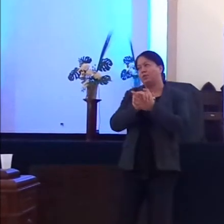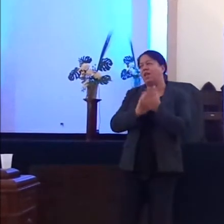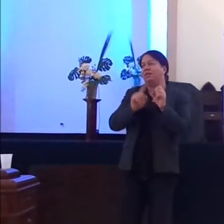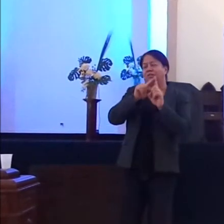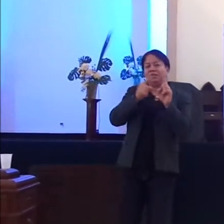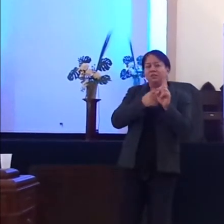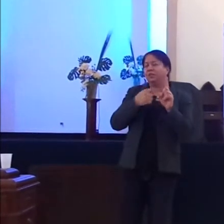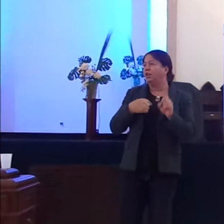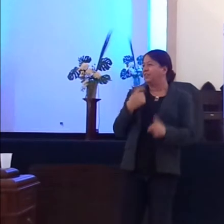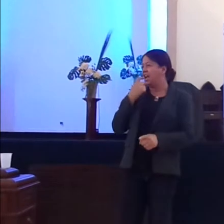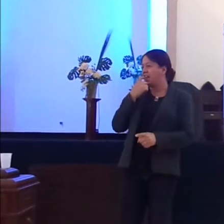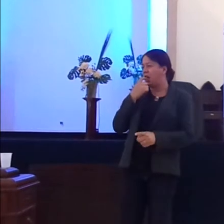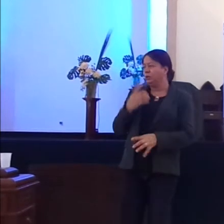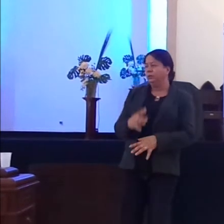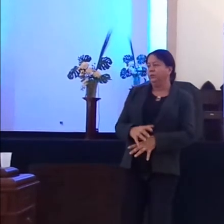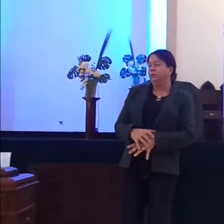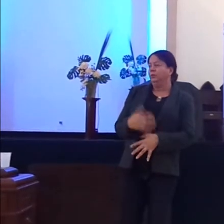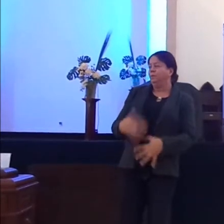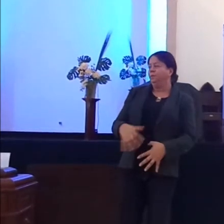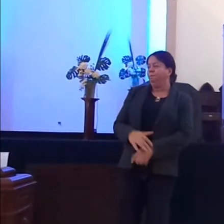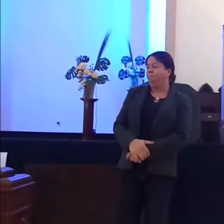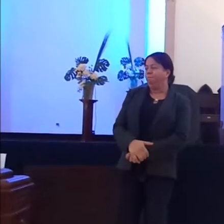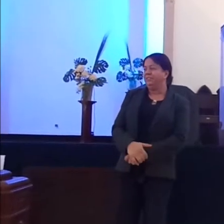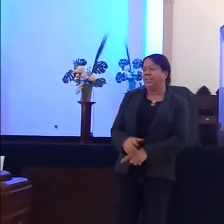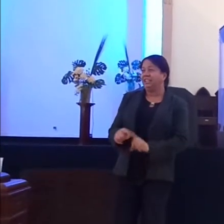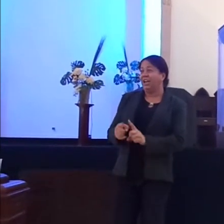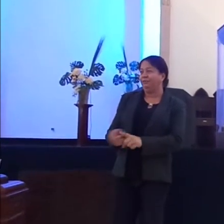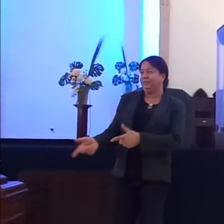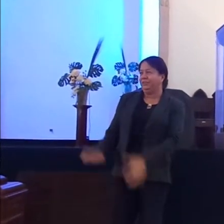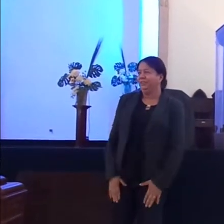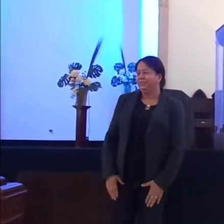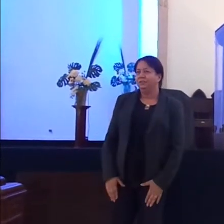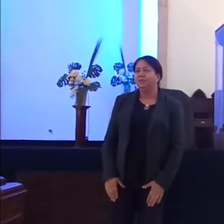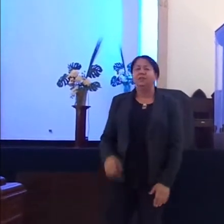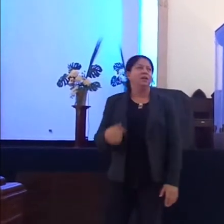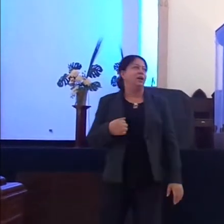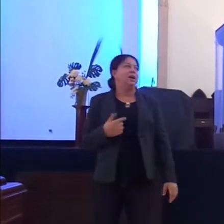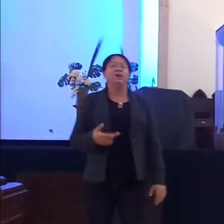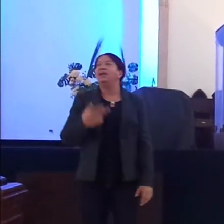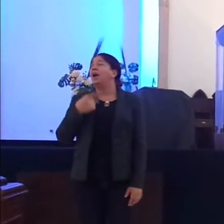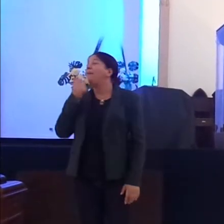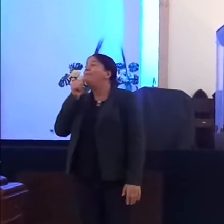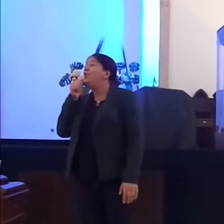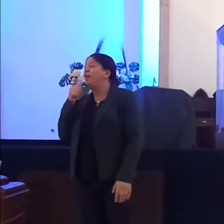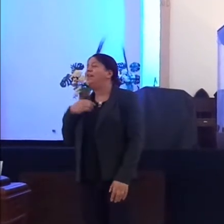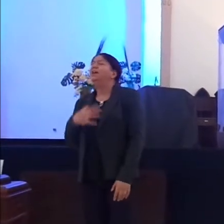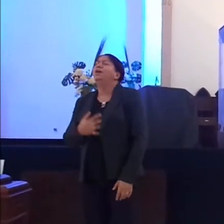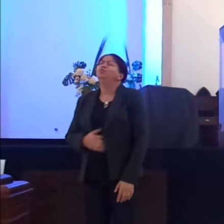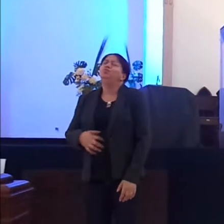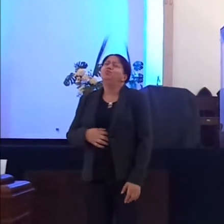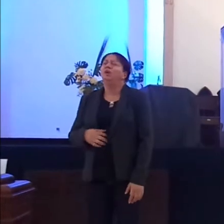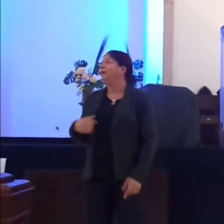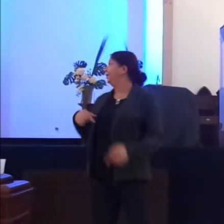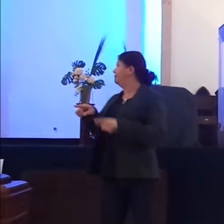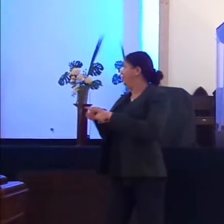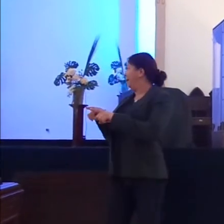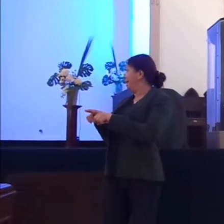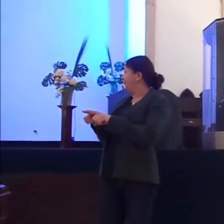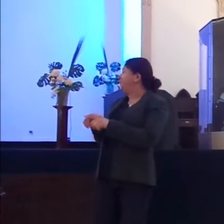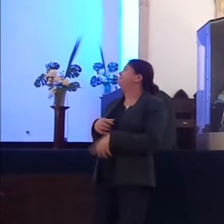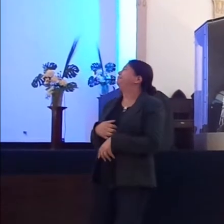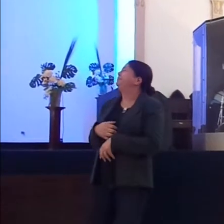eu tinha inveja terrível dela, né? E ela falava, se eu estou enjoada, eu estou também. Eu